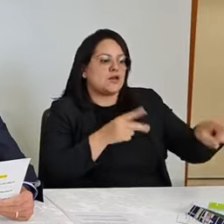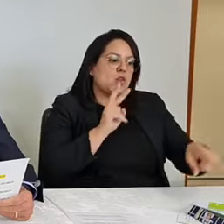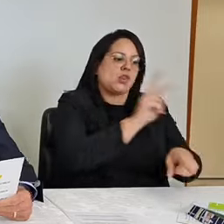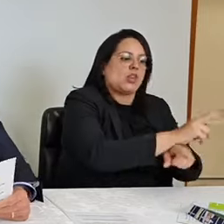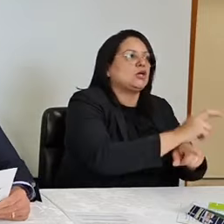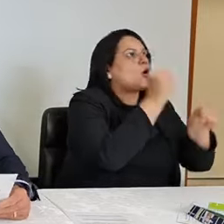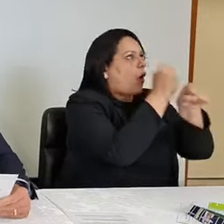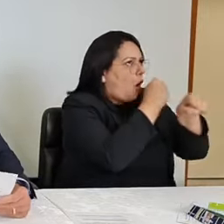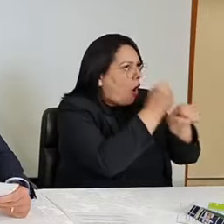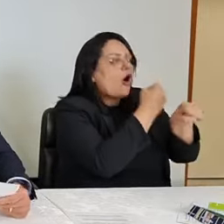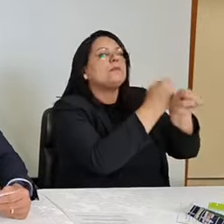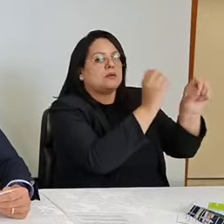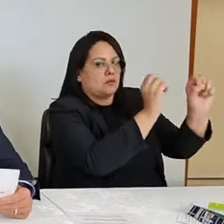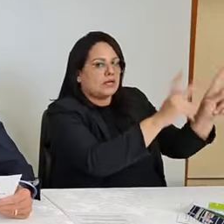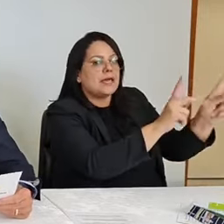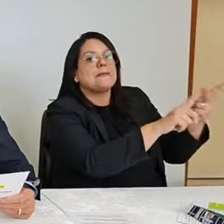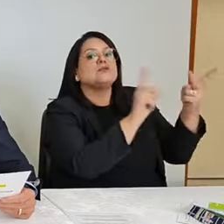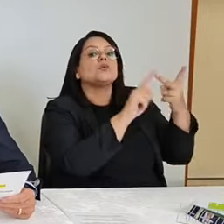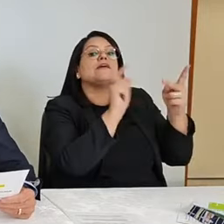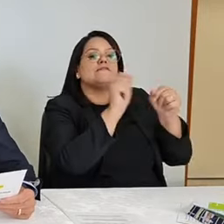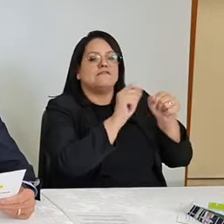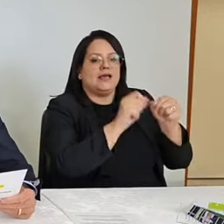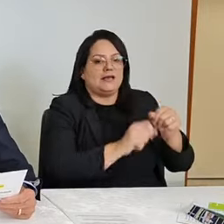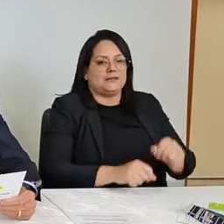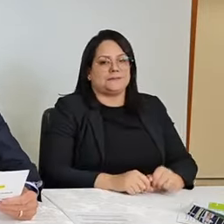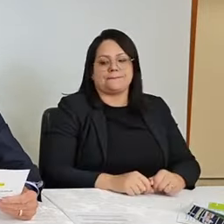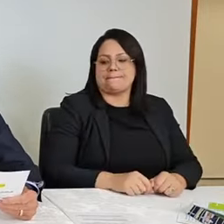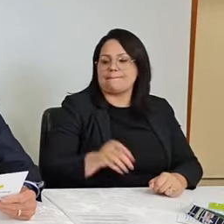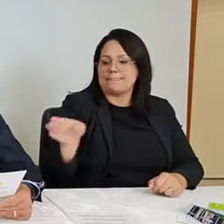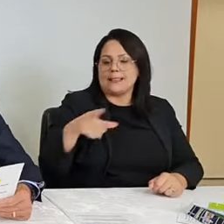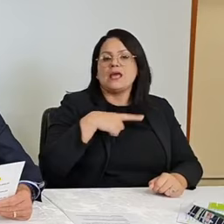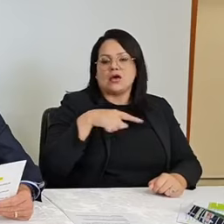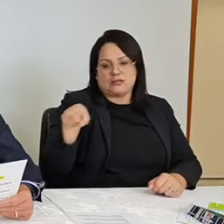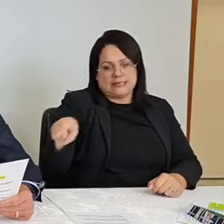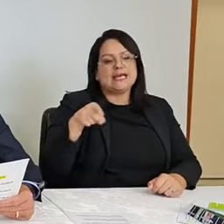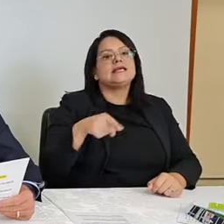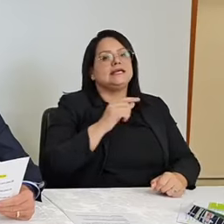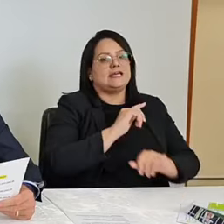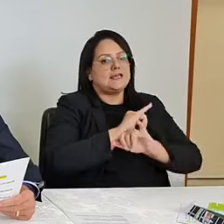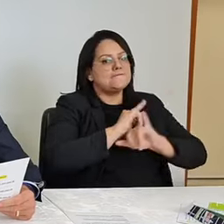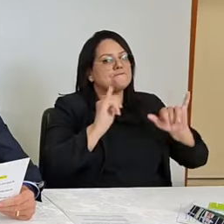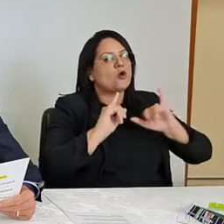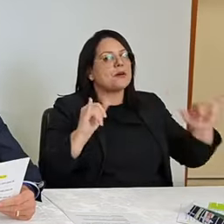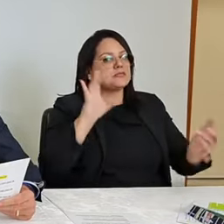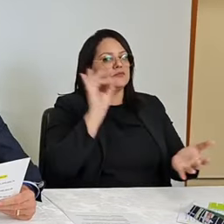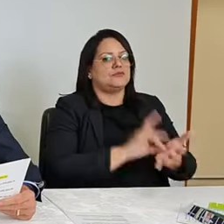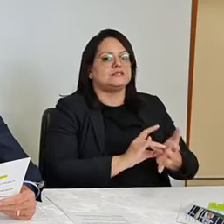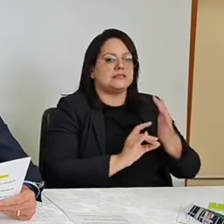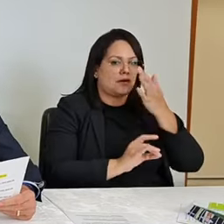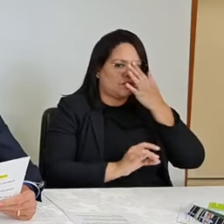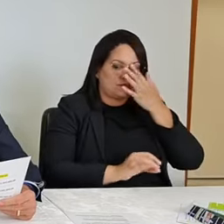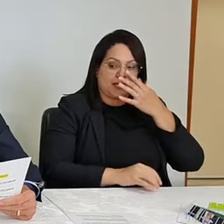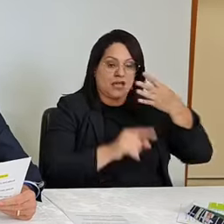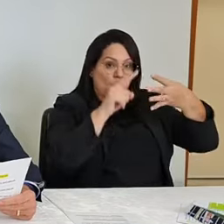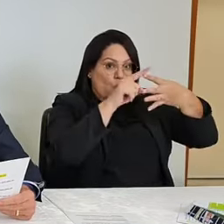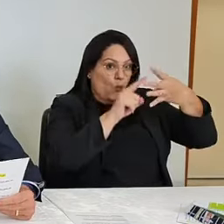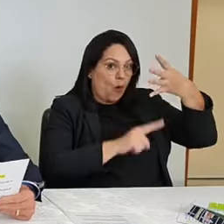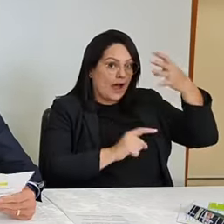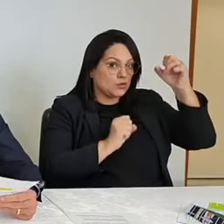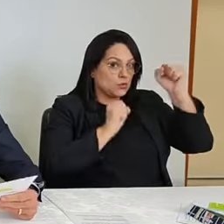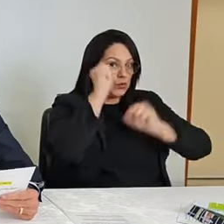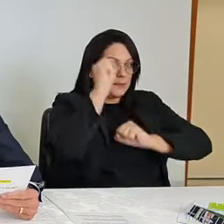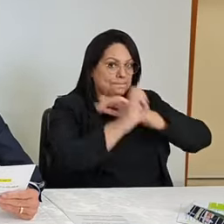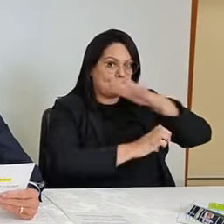investimentos em si. Né? Bem, durante o governo do PT, eu tenho aqui dados oficiais, quatro empreiteiras e a